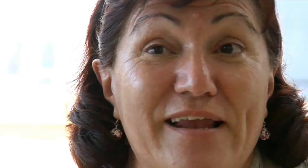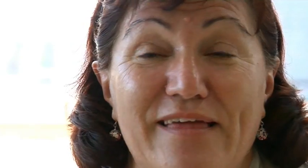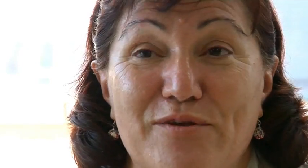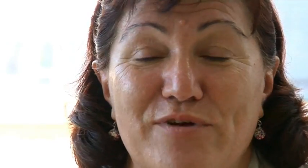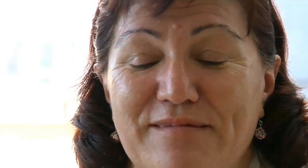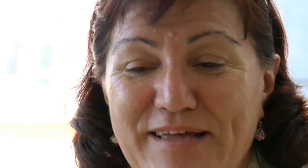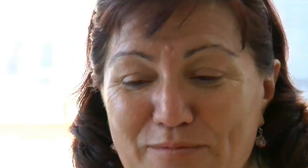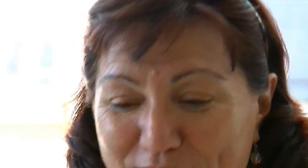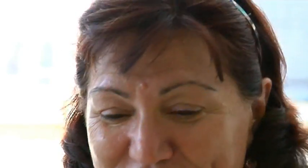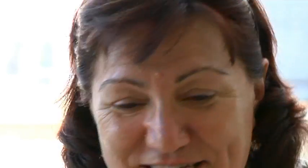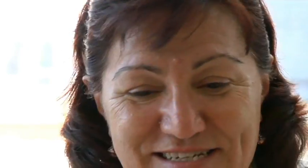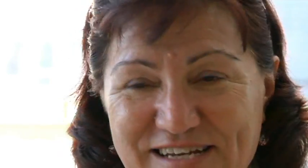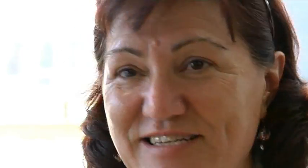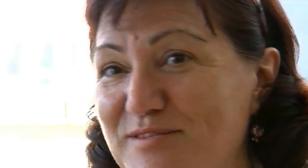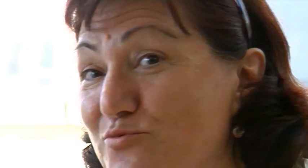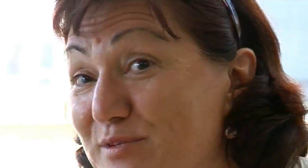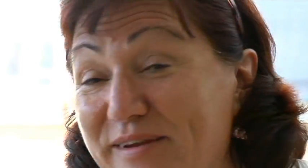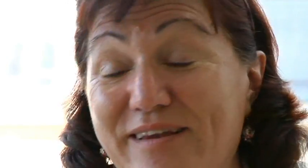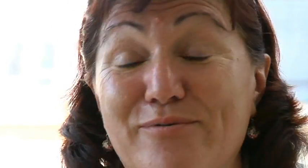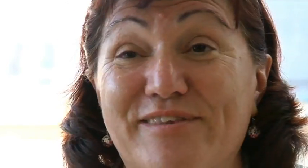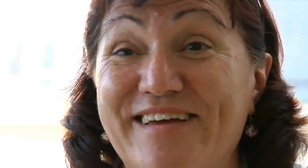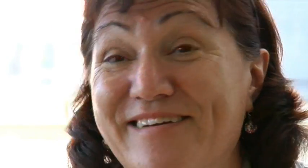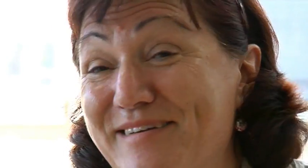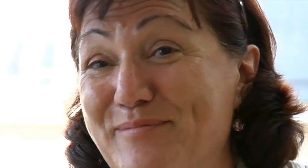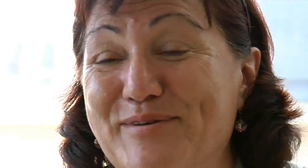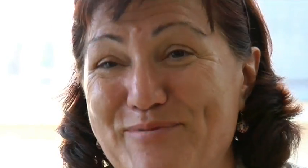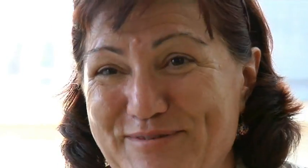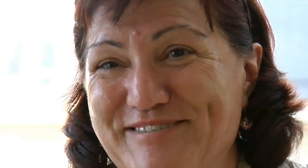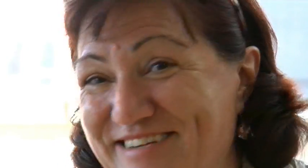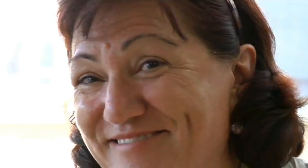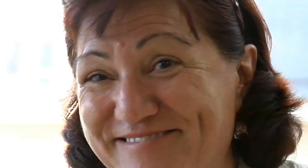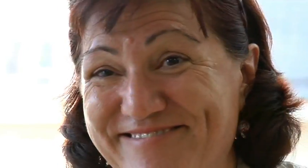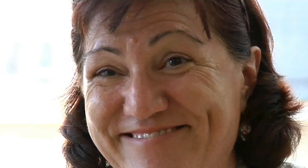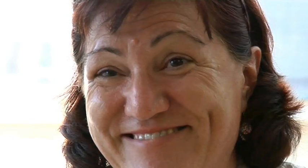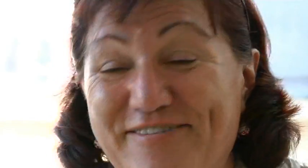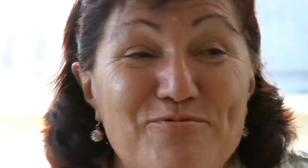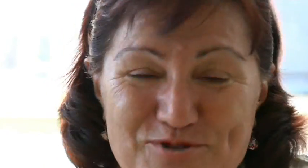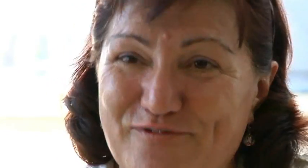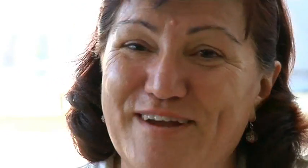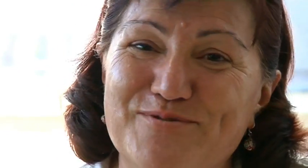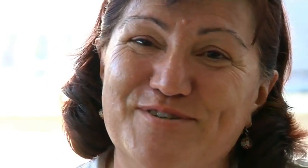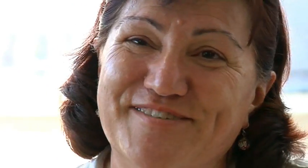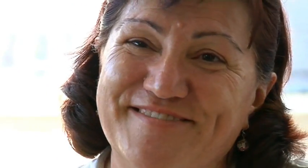agraïda, no? Ella em deia gràcies, gràcies, només per dir-li bon dia. Però, bueno, sí, fa il·lusió, fa il·lusió.